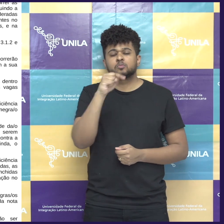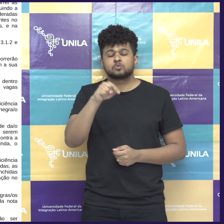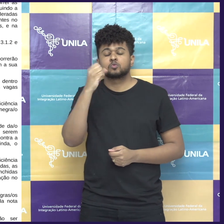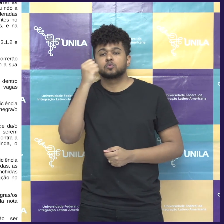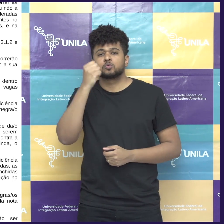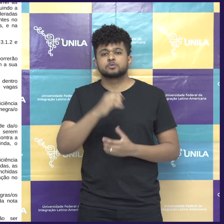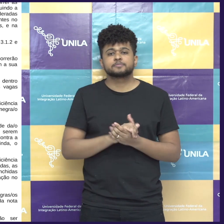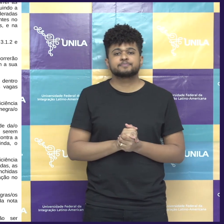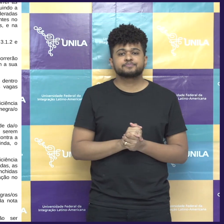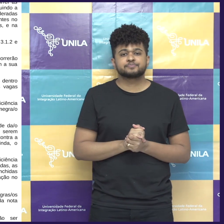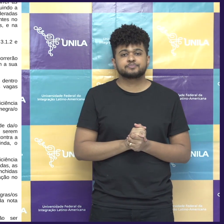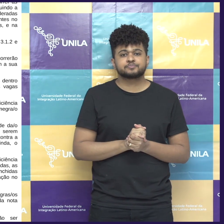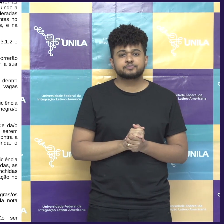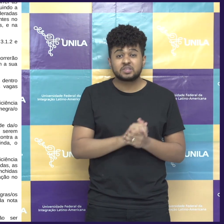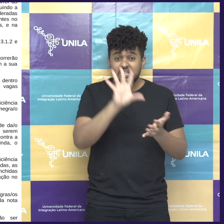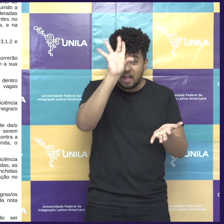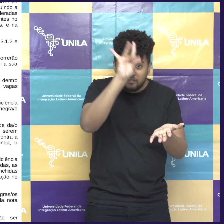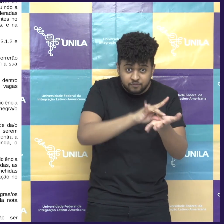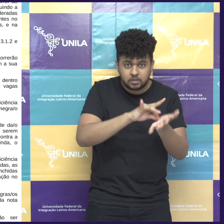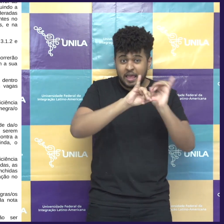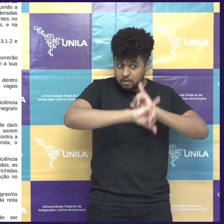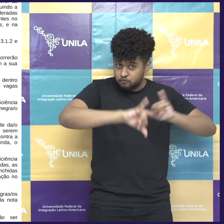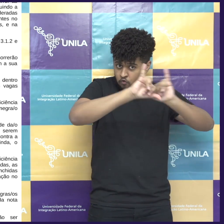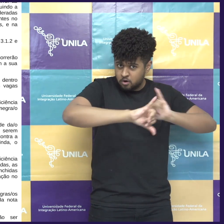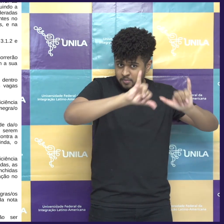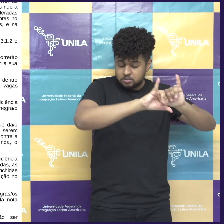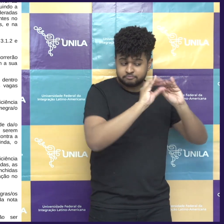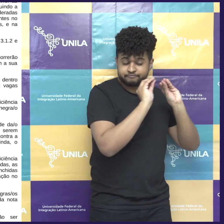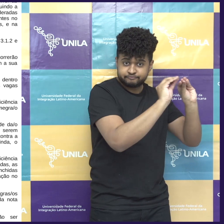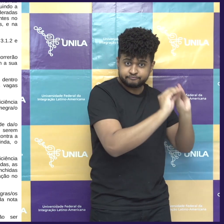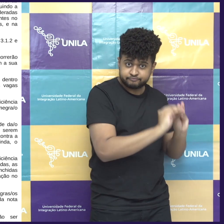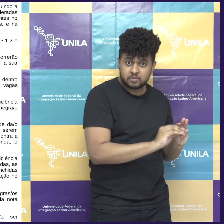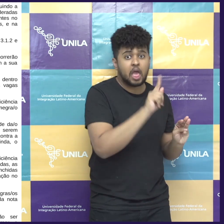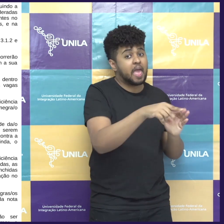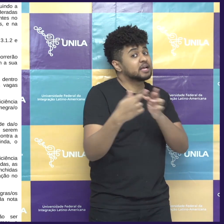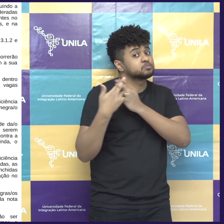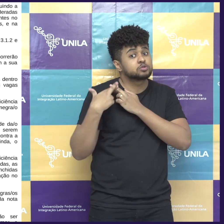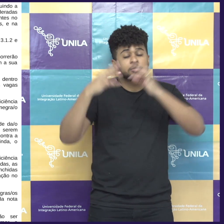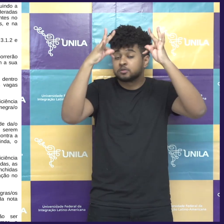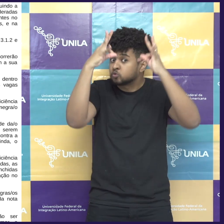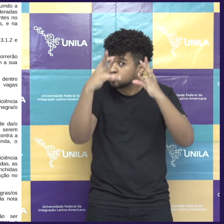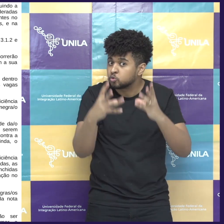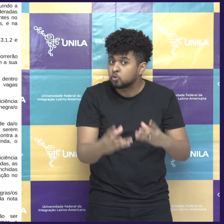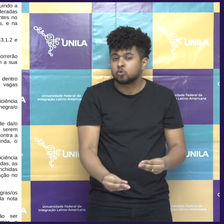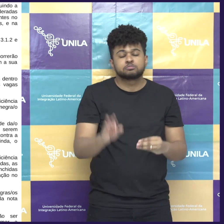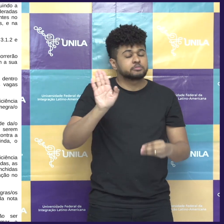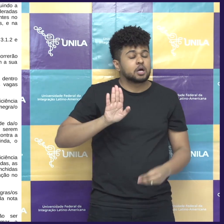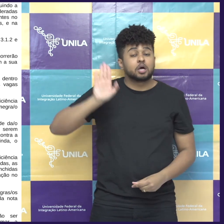3.1.8. A veracidade das informações prestadas será de inteira responsabilidade